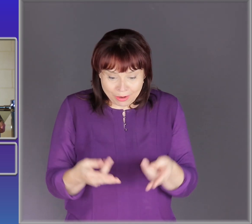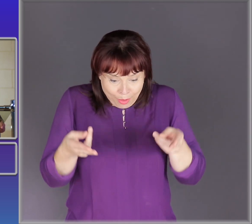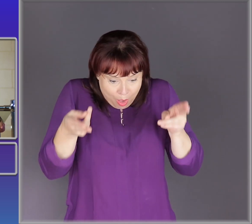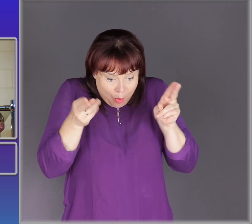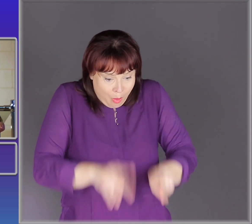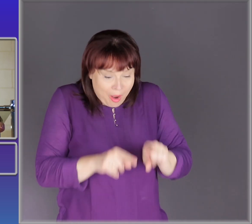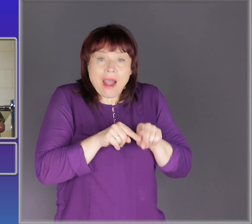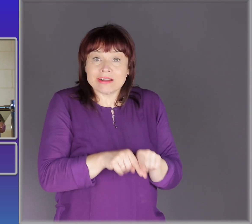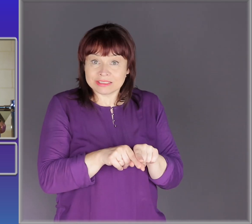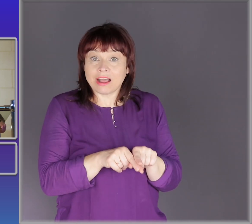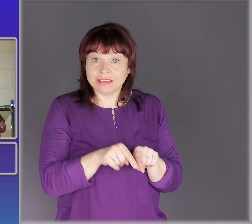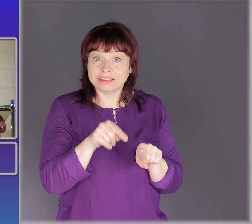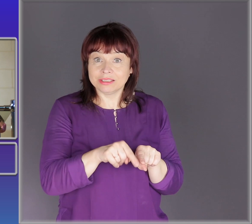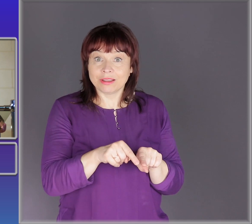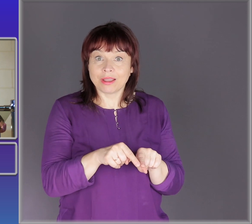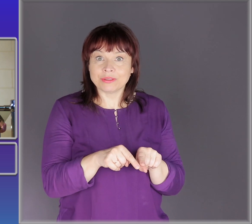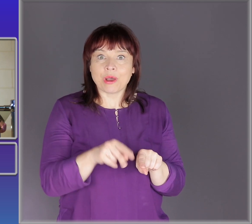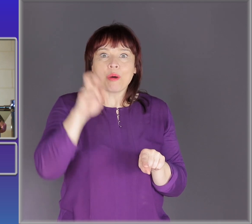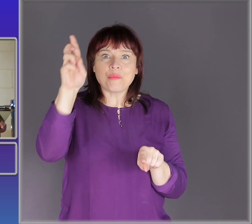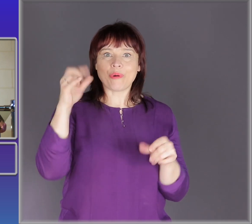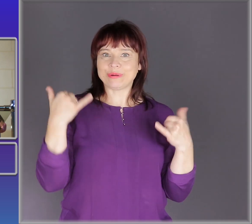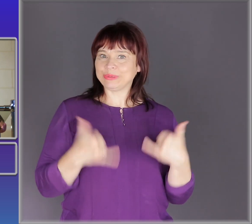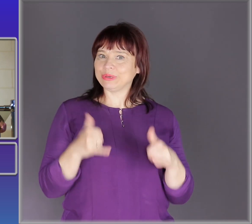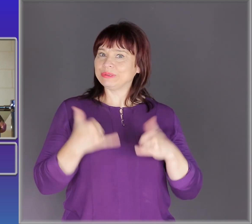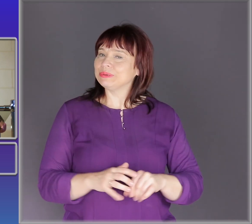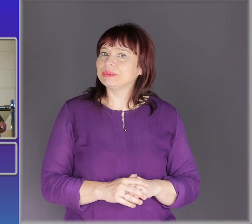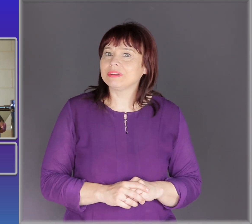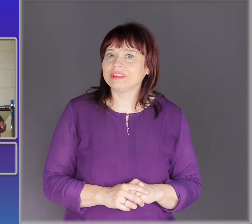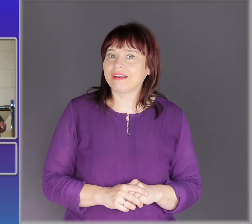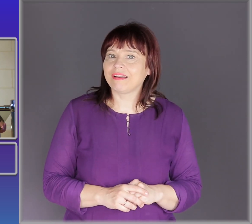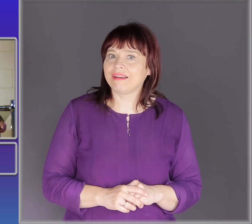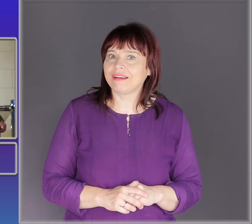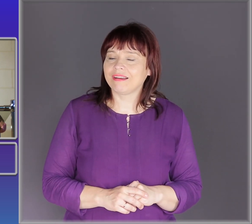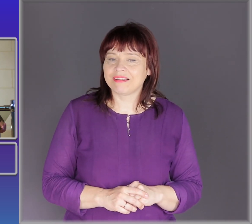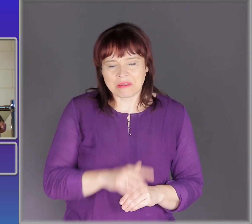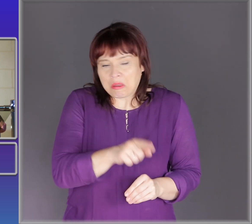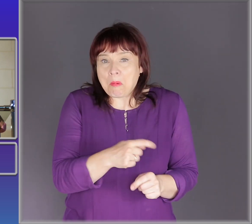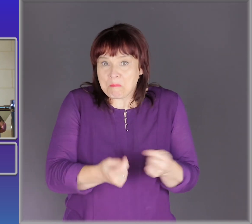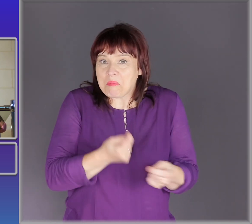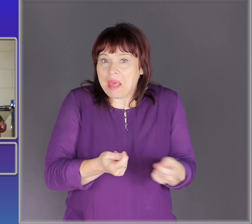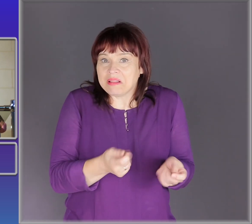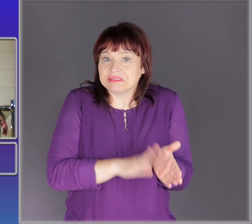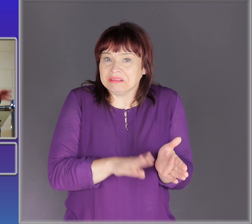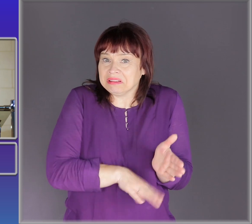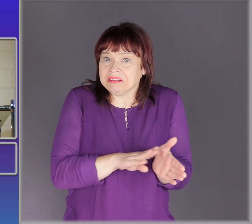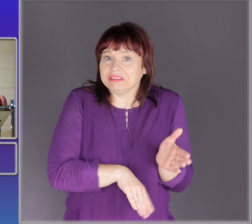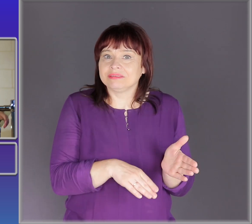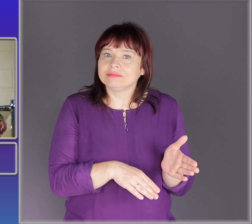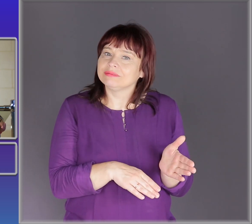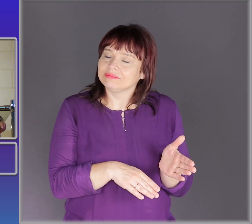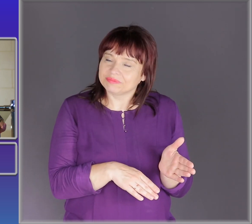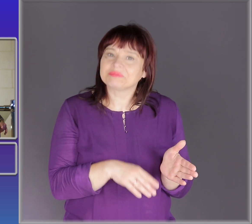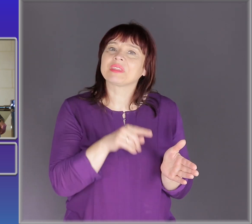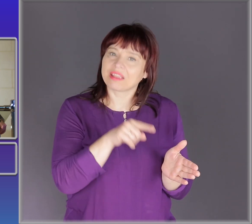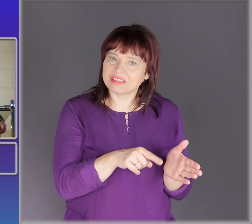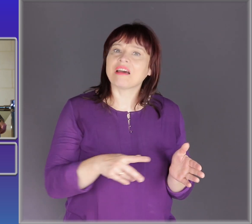она была тоже божья и очень многие люди забывают об этих вещах они говорят это мелочь это не так важно